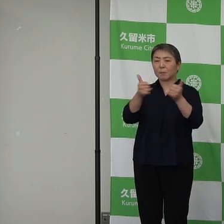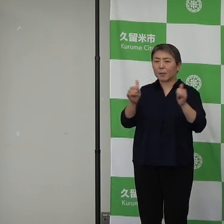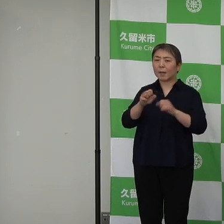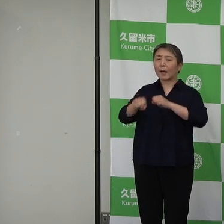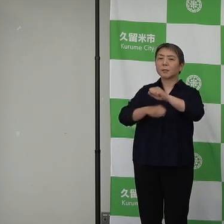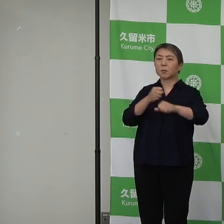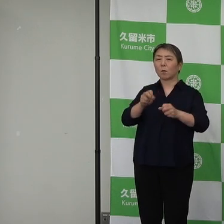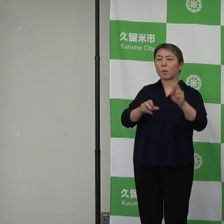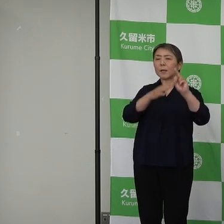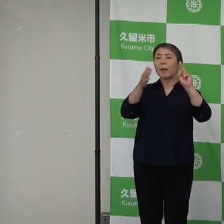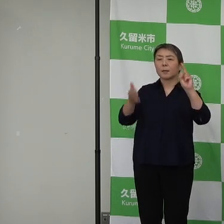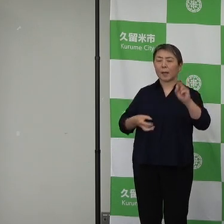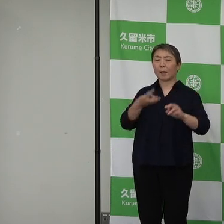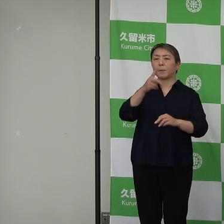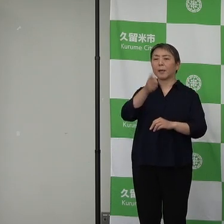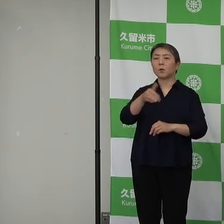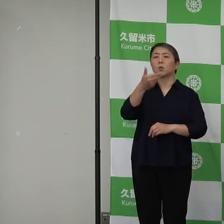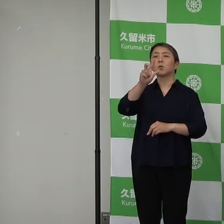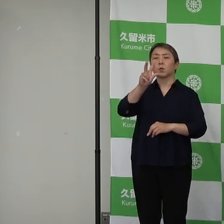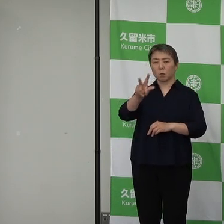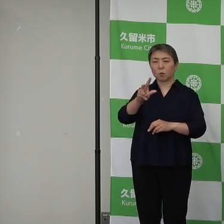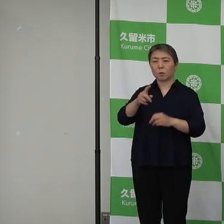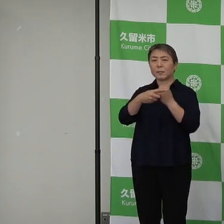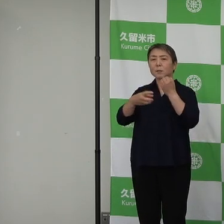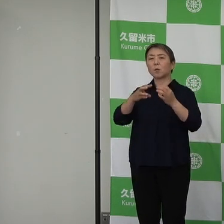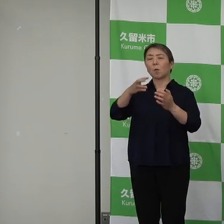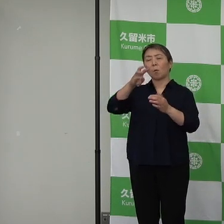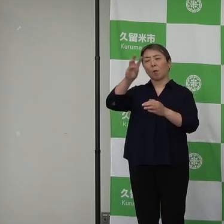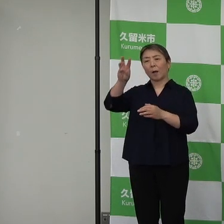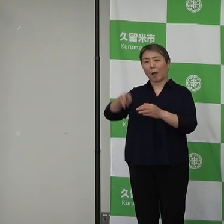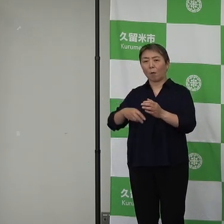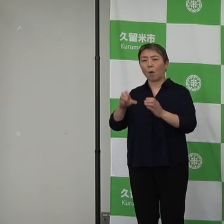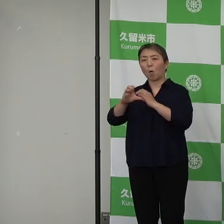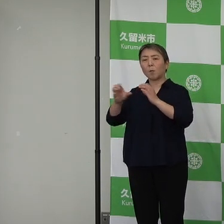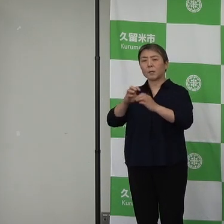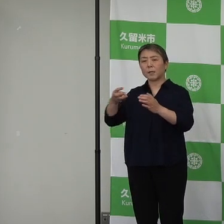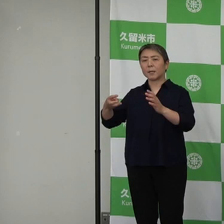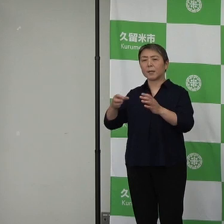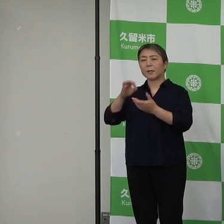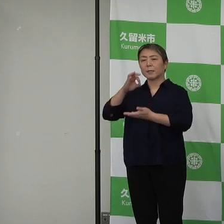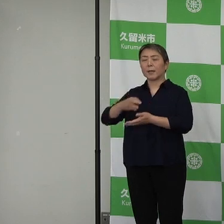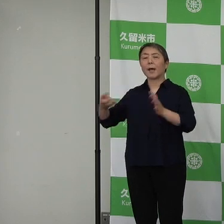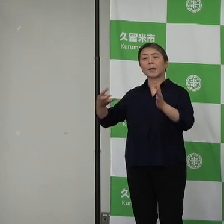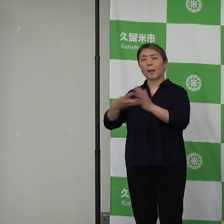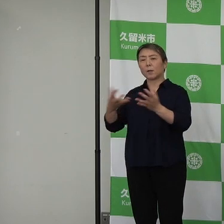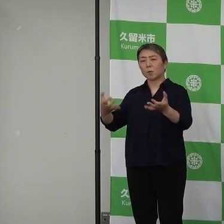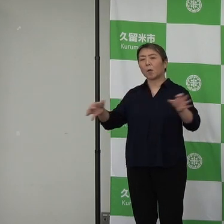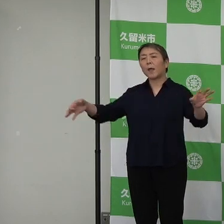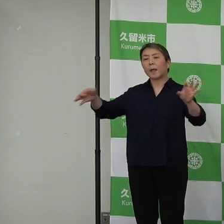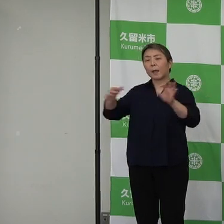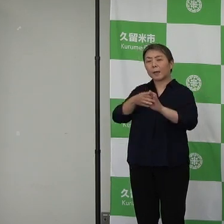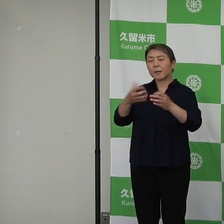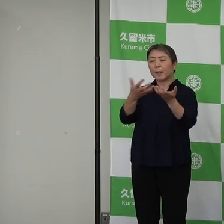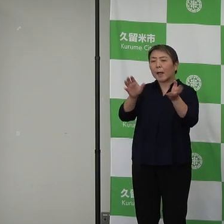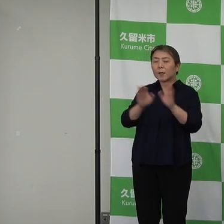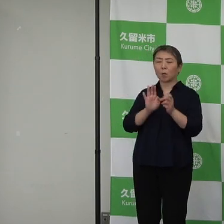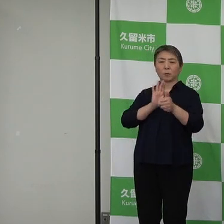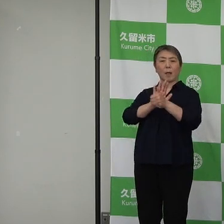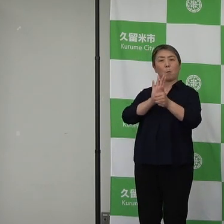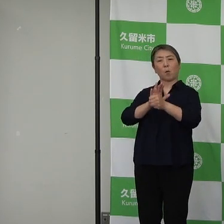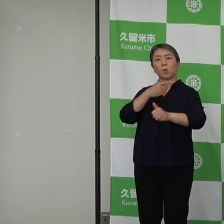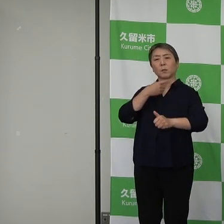ートセンターミンクルや筑後川コミュニティ財団と連携して団体をサポートしたいと思っ